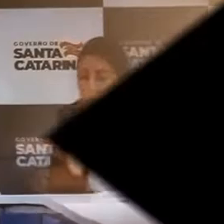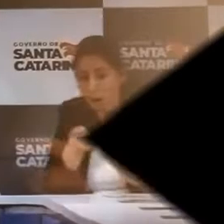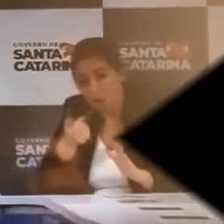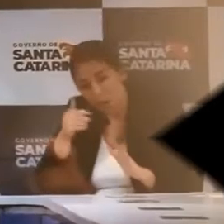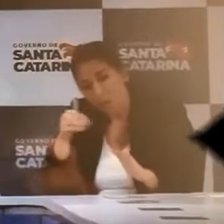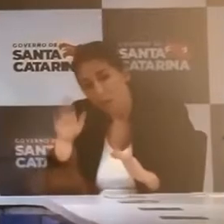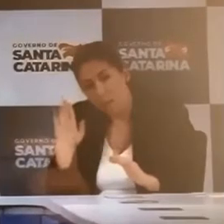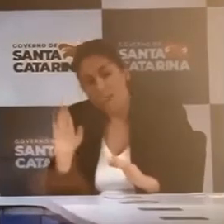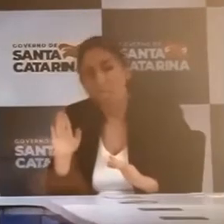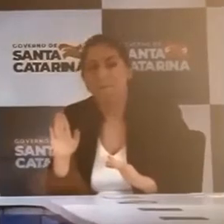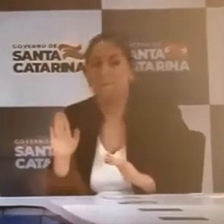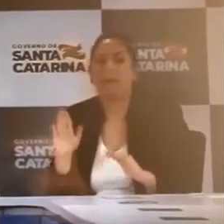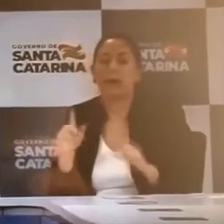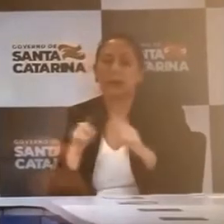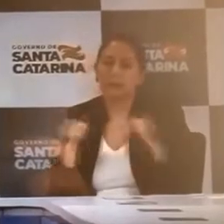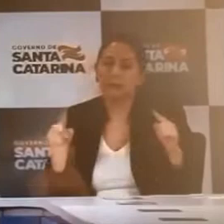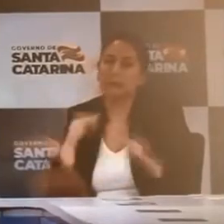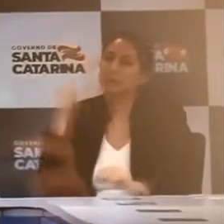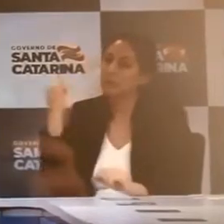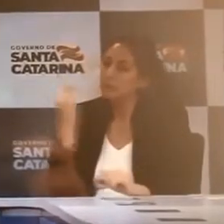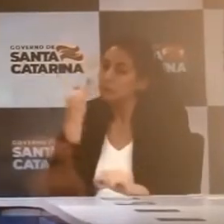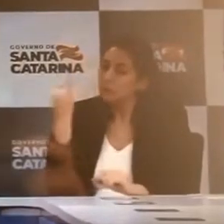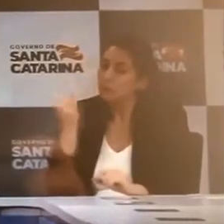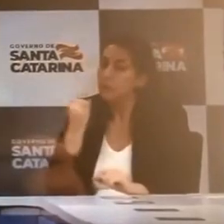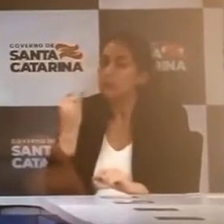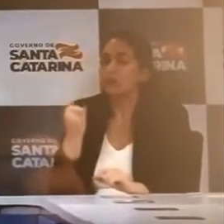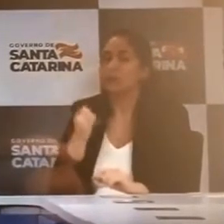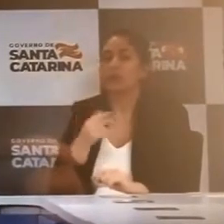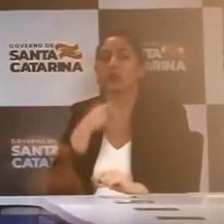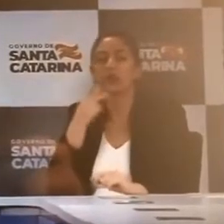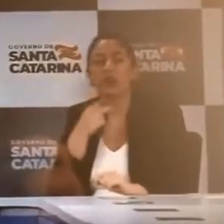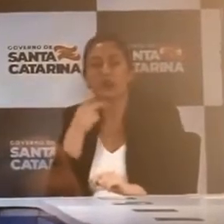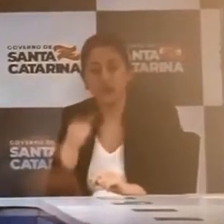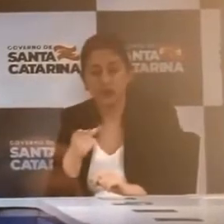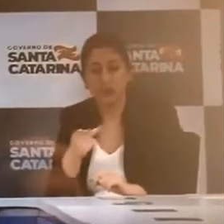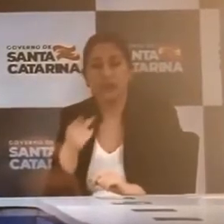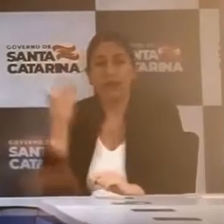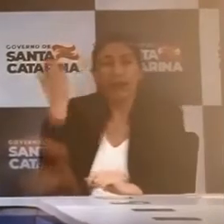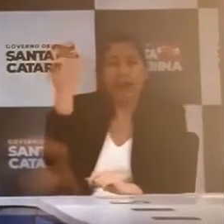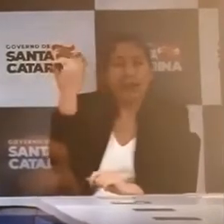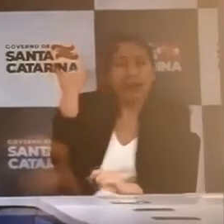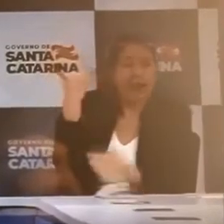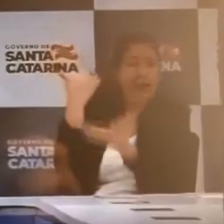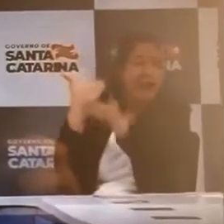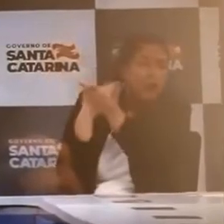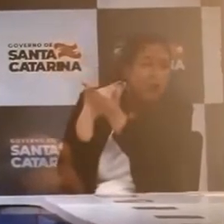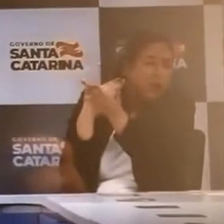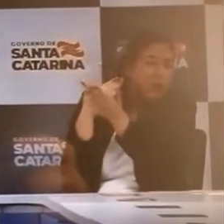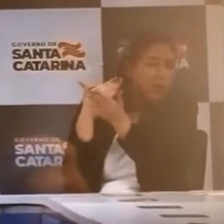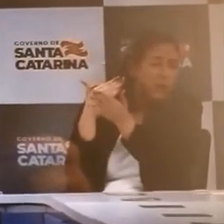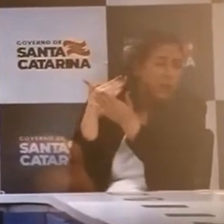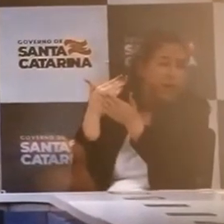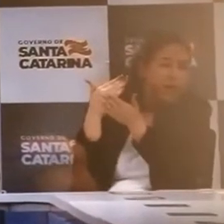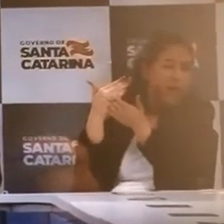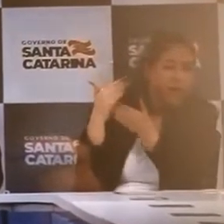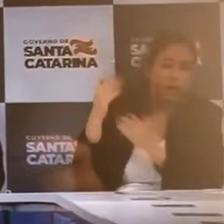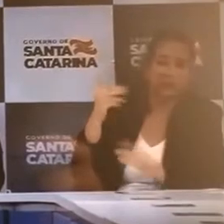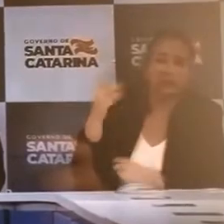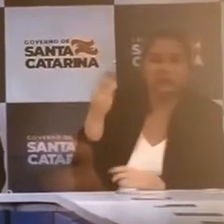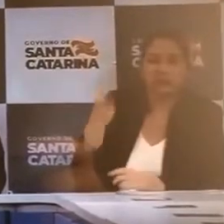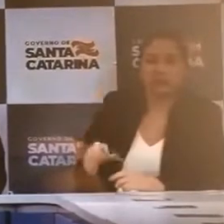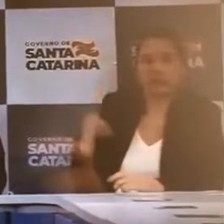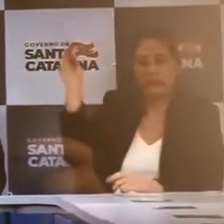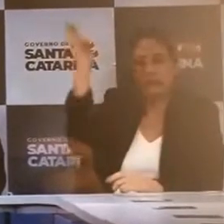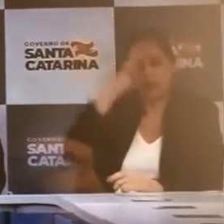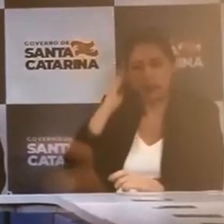sempre importante, né, a gente relatar que lá no início dos primeiros casos de Covid nacional, nós tínhamos aí